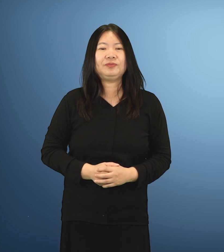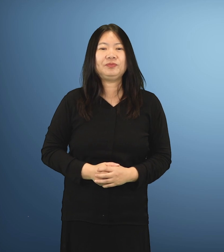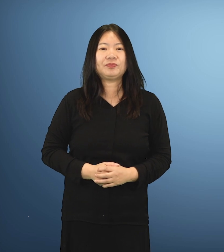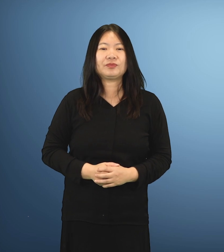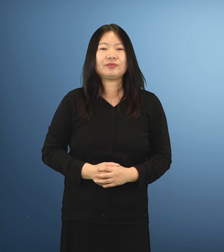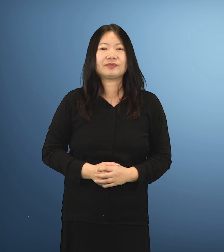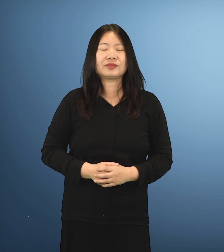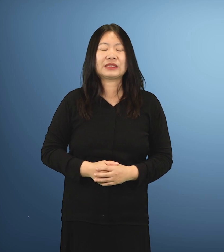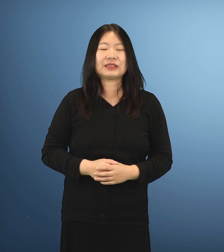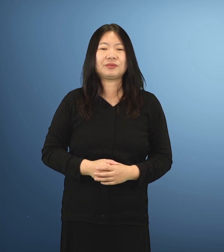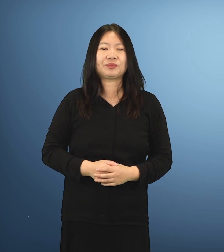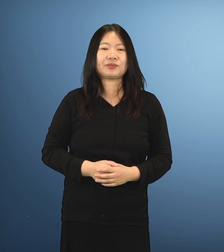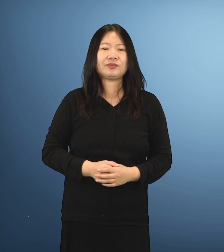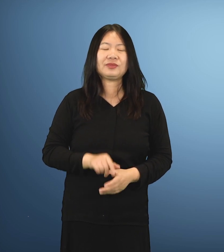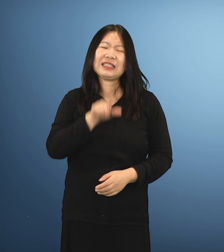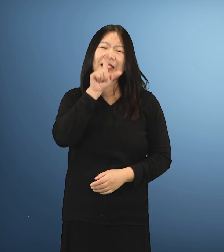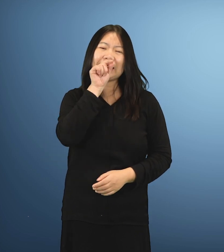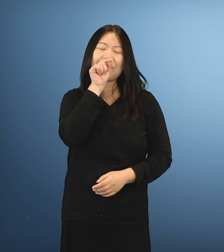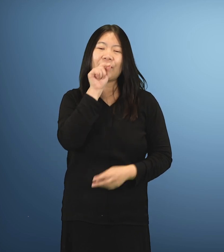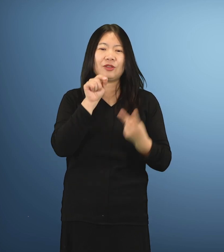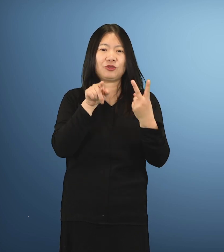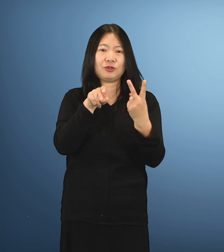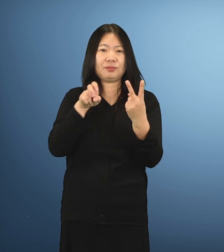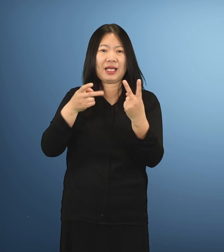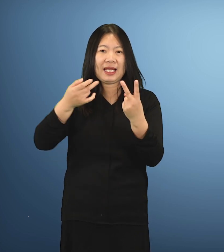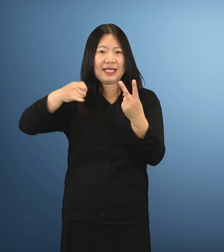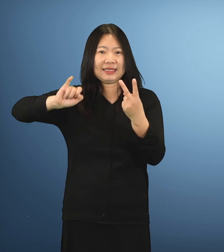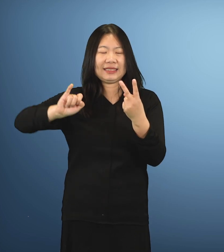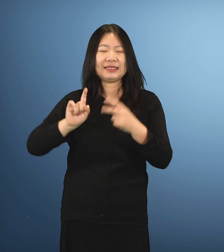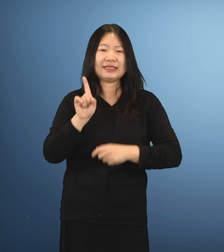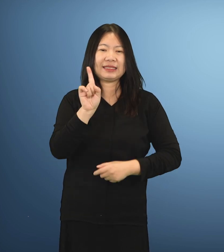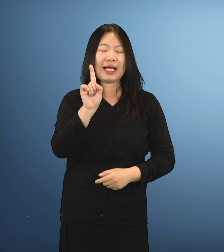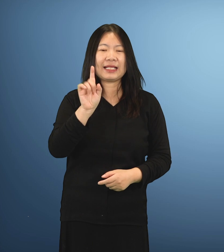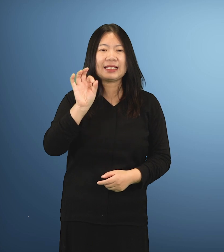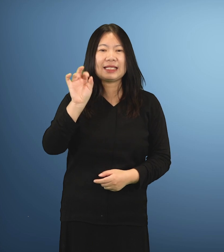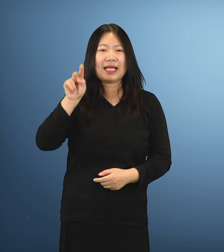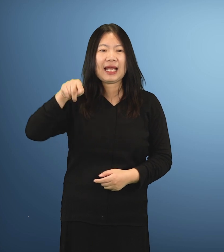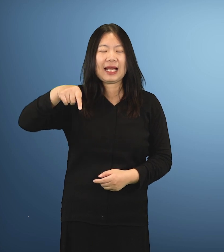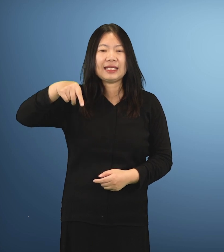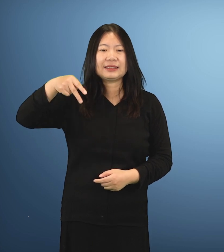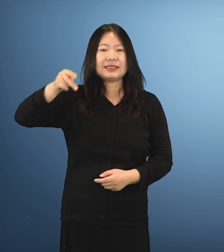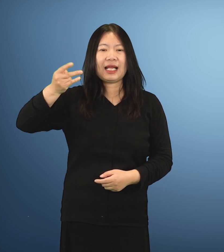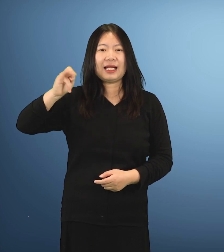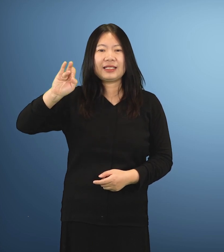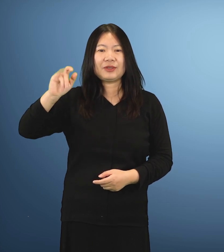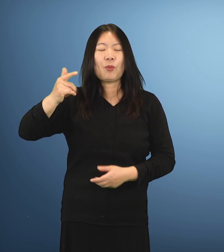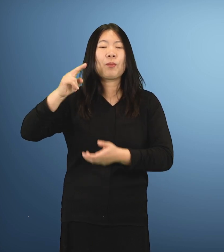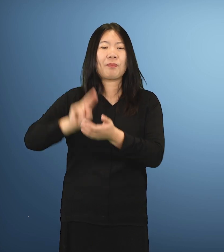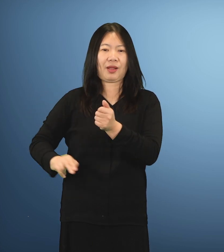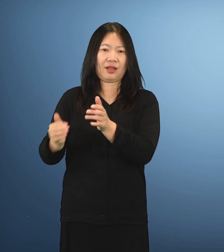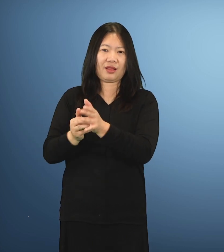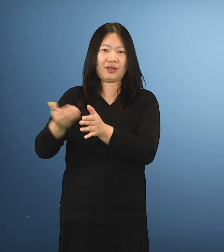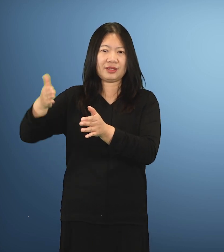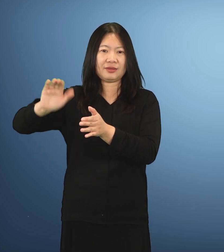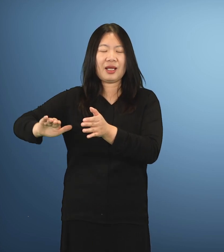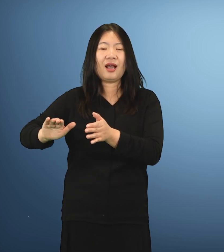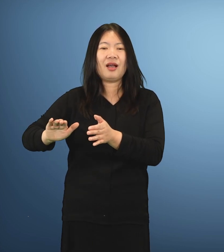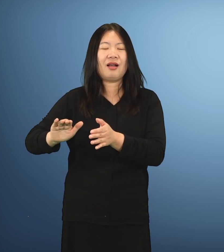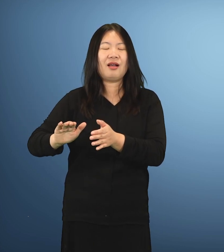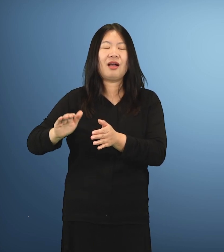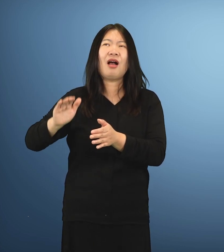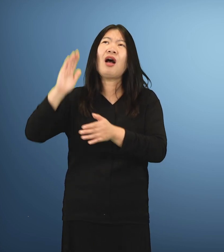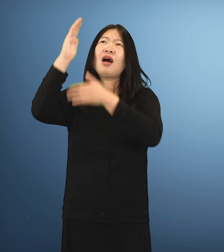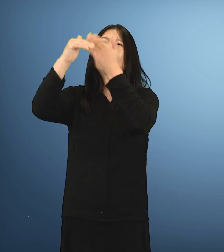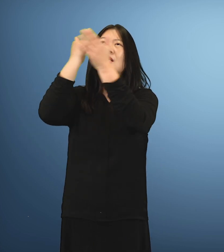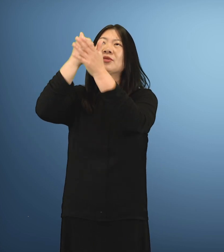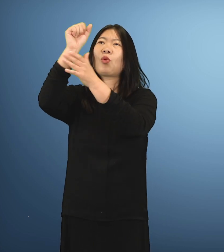참새 2마리가 한 아사리온에 팔리지 않느냐? 그러나 너희 아버지께서